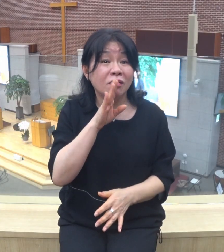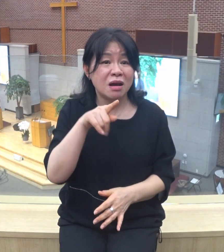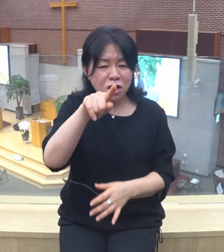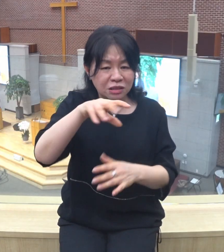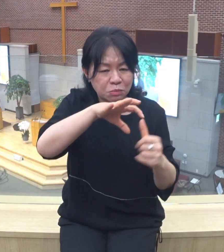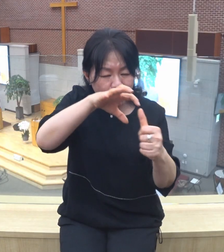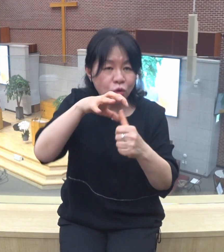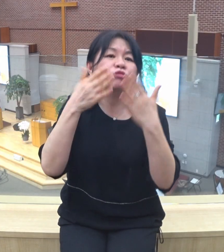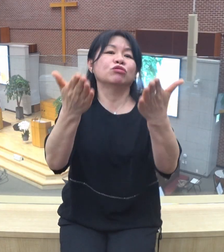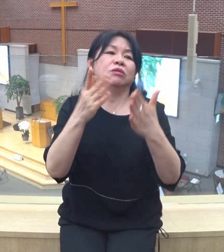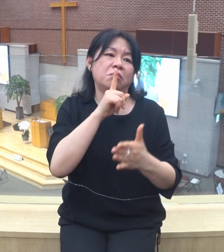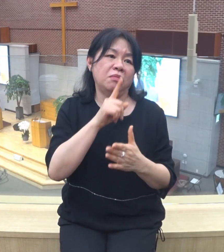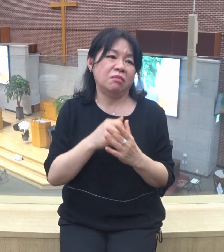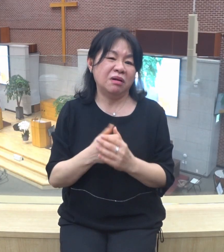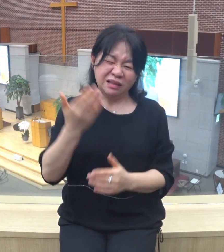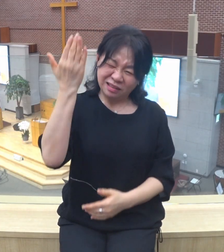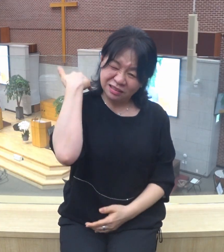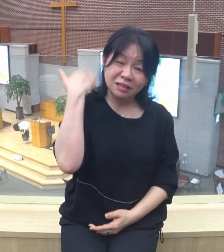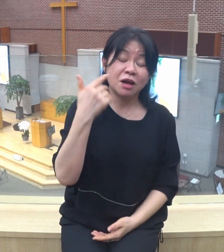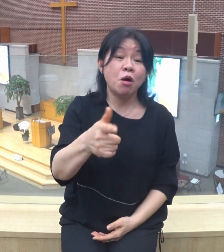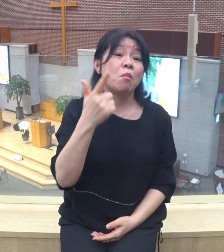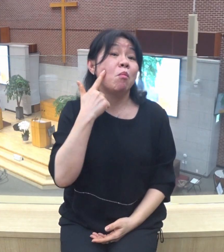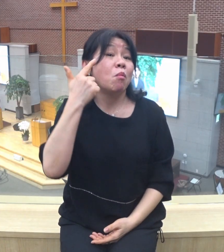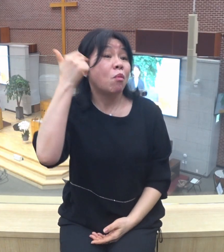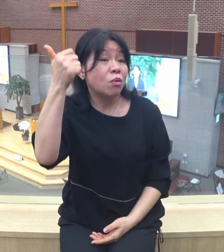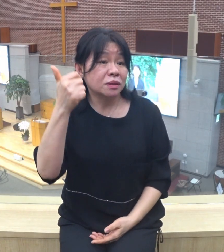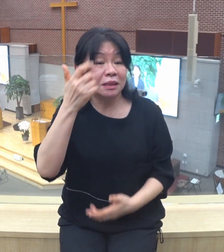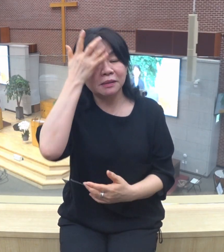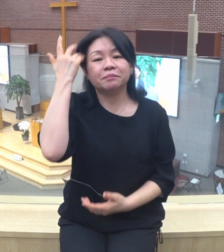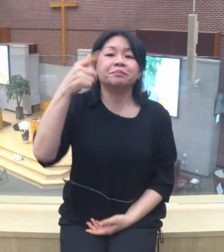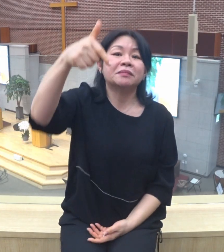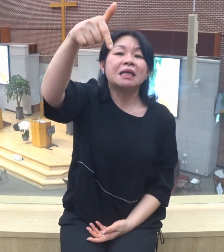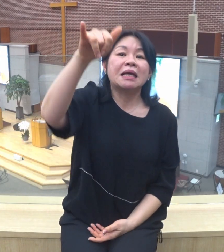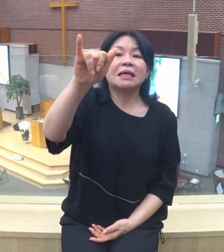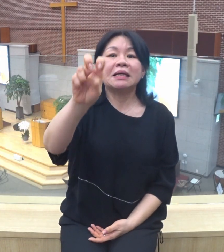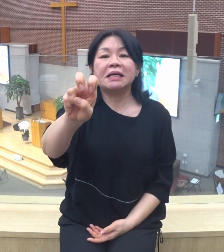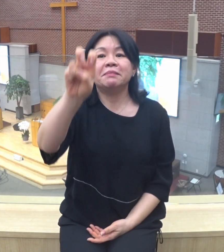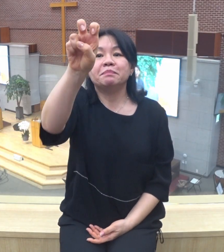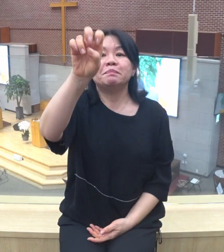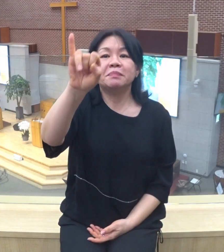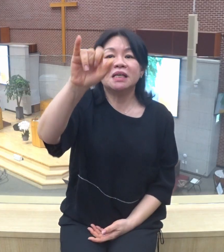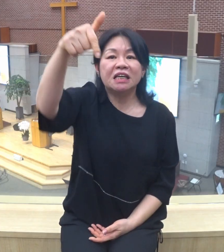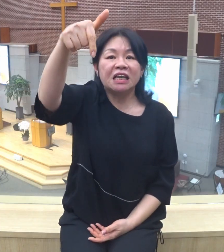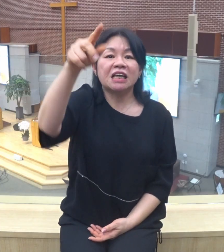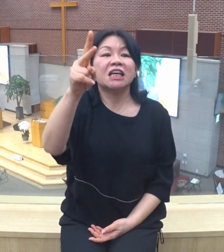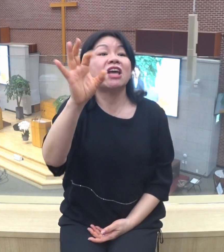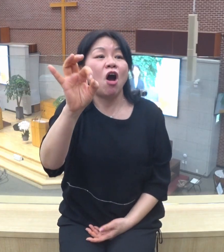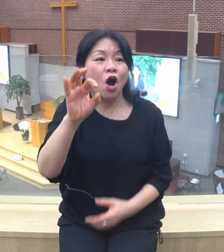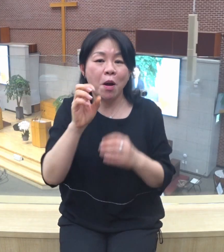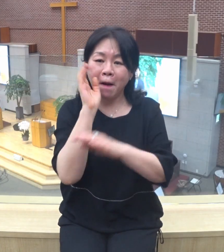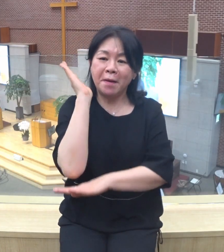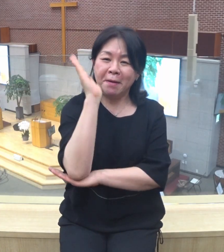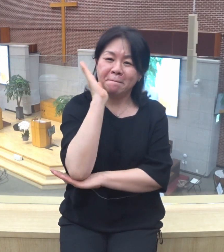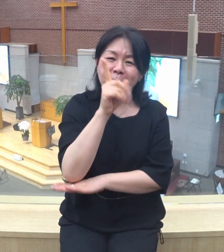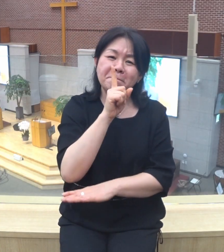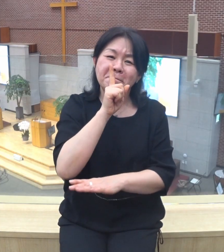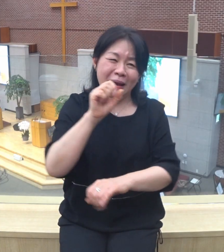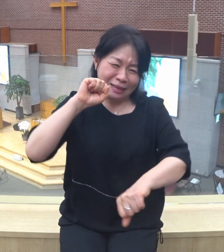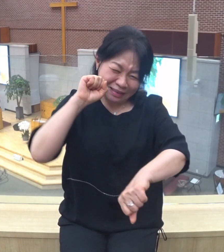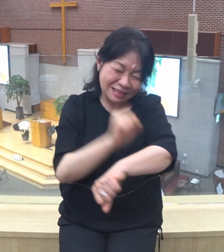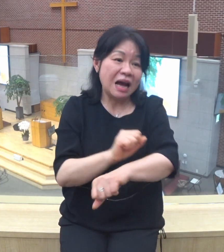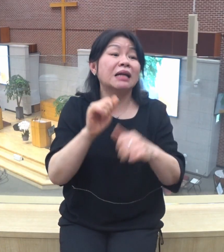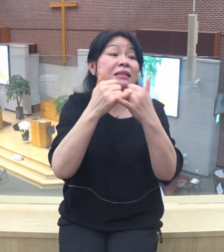강사 김미경 씨의 토크 콘서트에 VIP들을 초대한 적이 있습니다. 제가 인생 유일한 VIP가